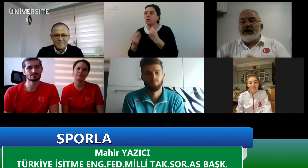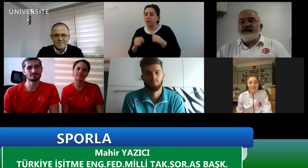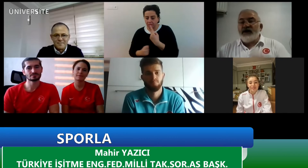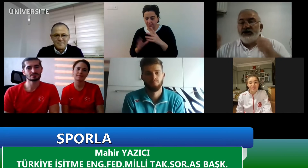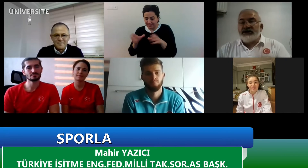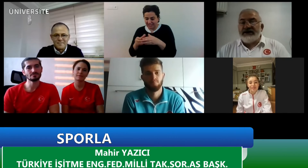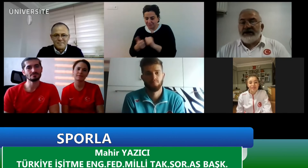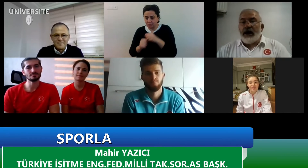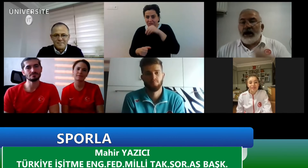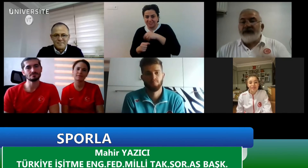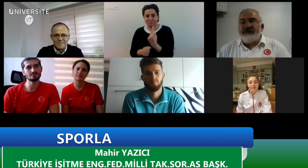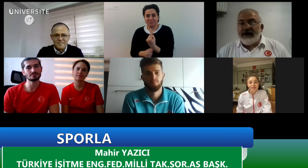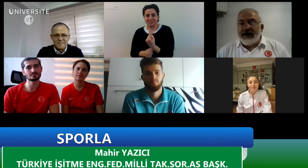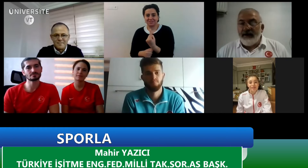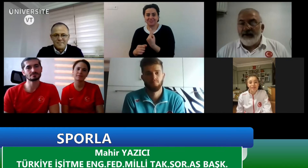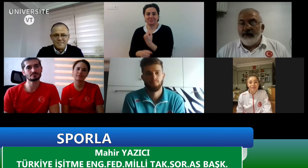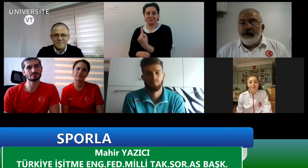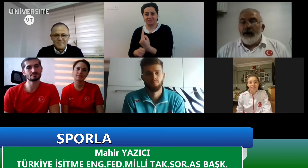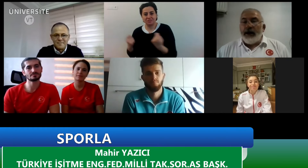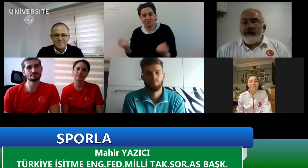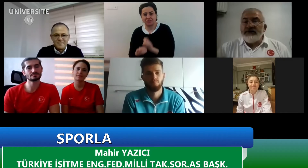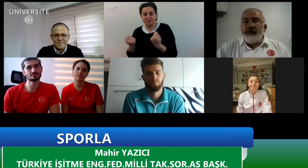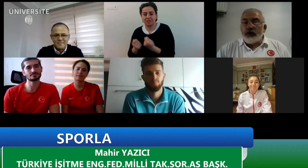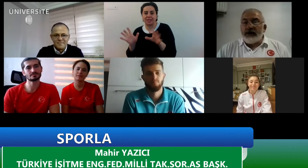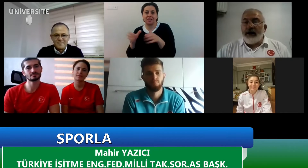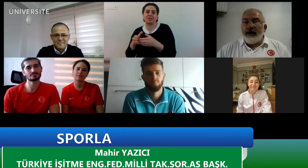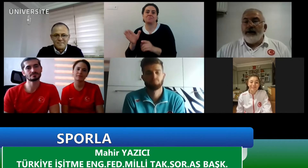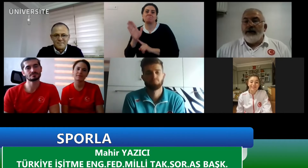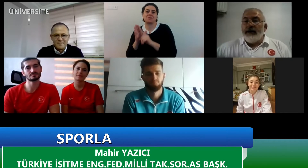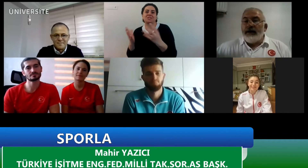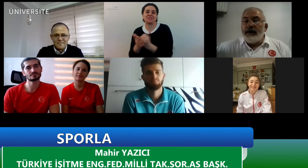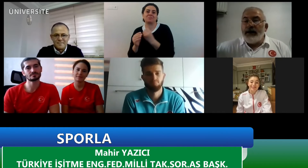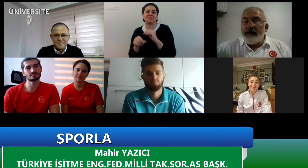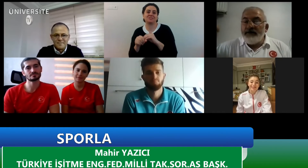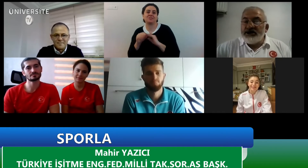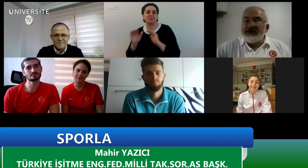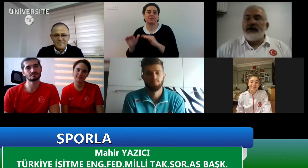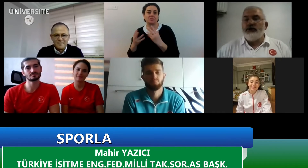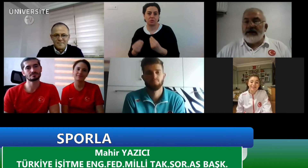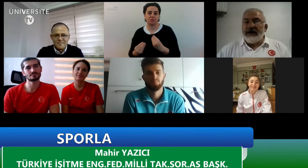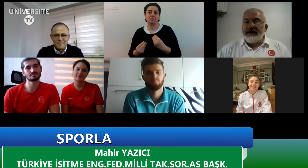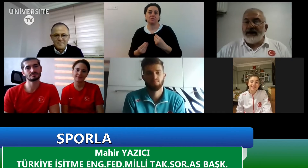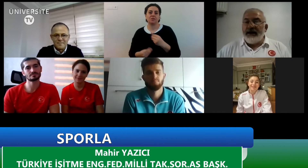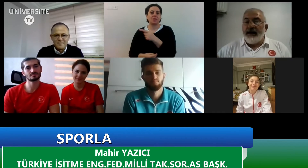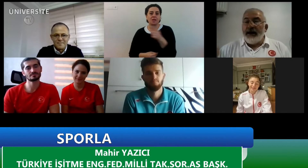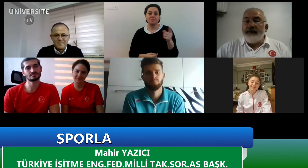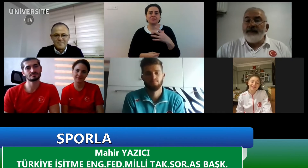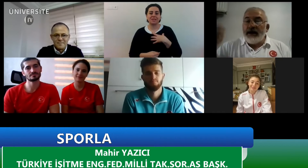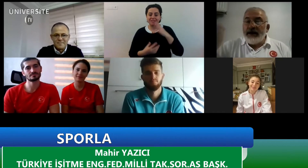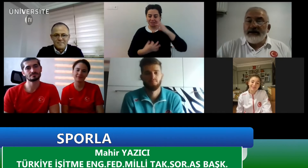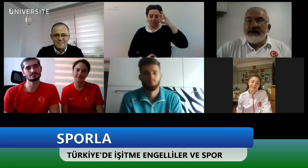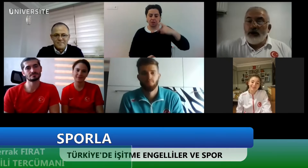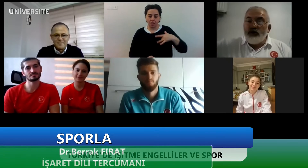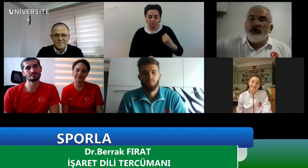Öbür tarafta hırsıyla, azmiyle hem sporda hem kişisel özelliğinde hem